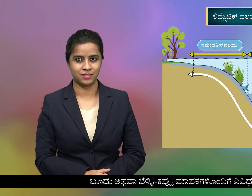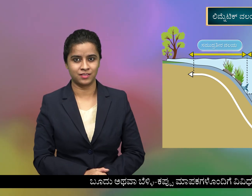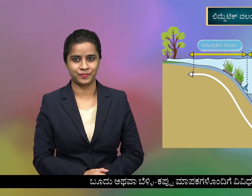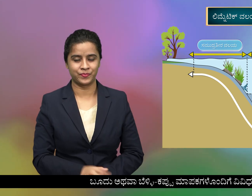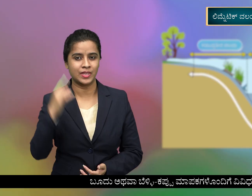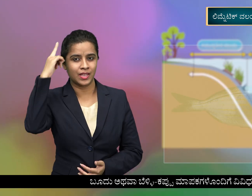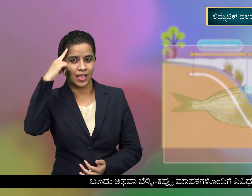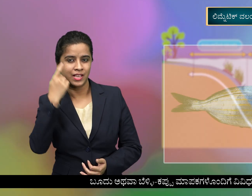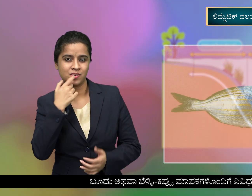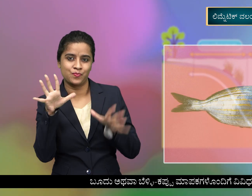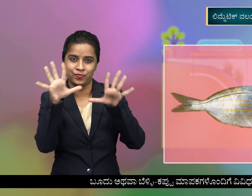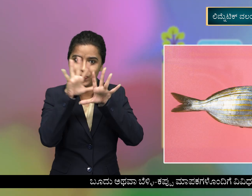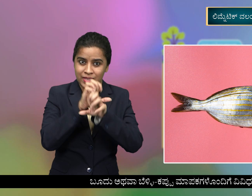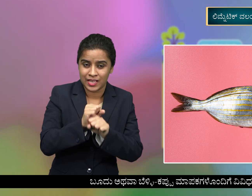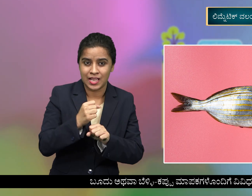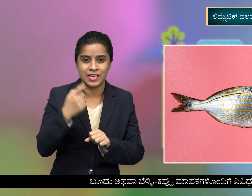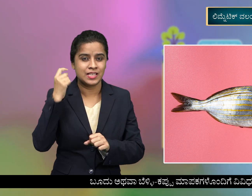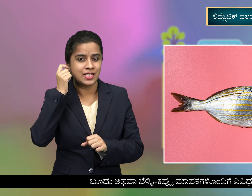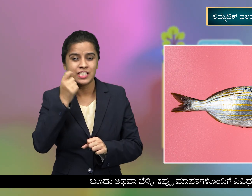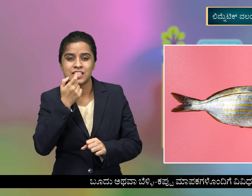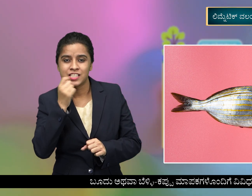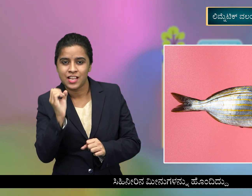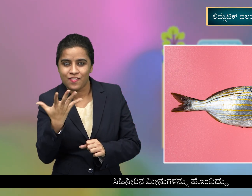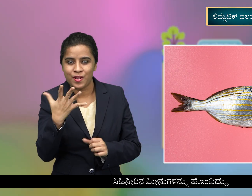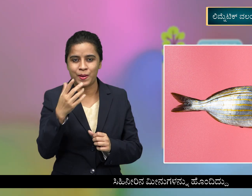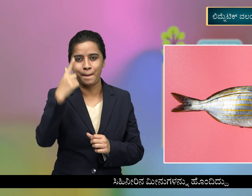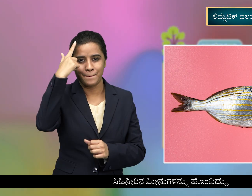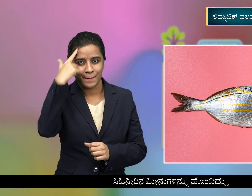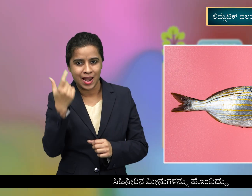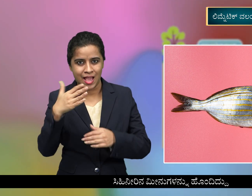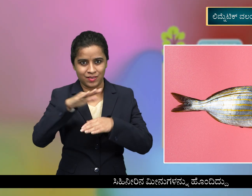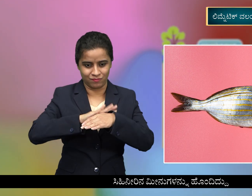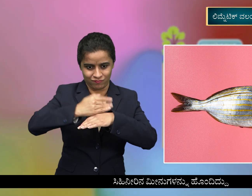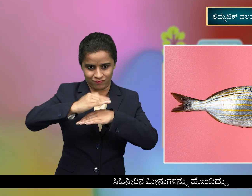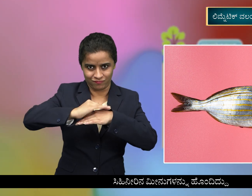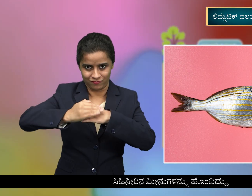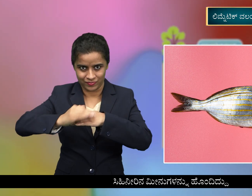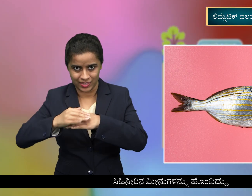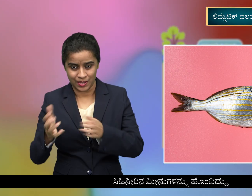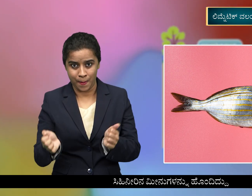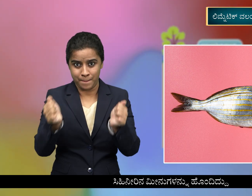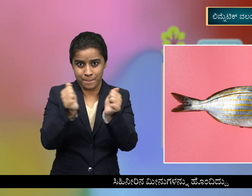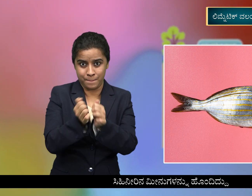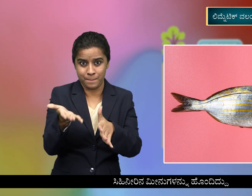ಬೂದು ಅಥವಾ ಬೆಳ್ಳಿ, ಕಪ್ಪು ಮಾಪಕಗಳೊಂದಿಗೆ ವಿವಿಧ ಸಿಹಿನೀರಿನ ಮೀನುಗಳನ್ನು ಹೊಂದಿದ್ದು